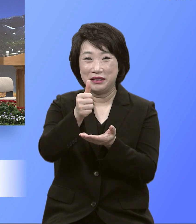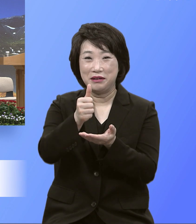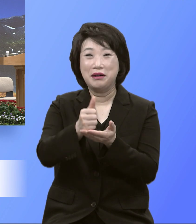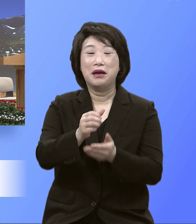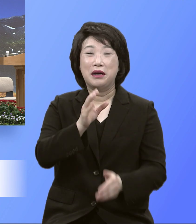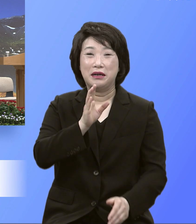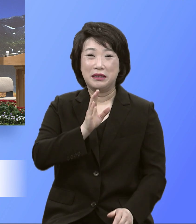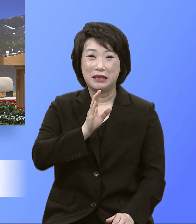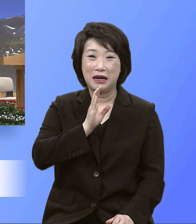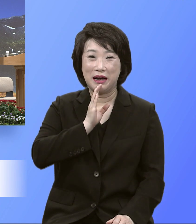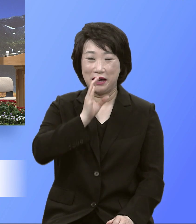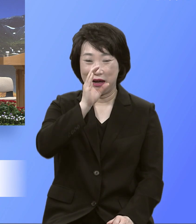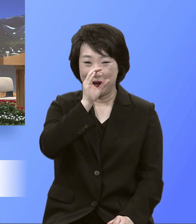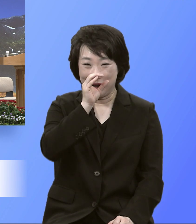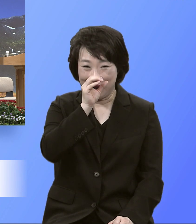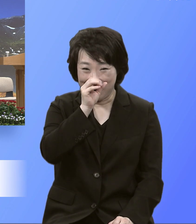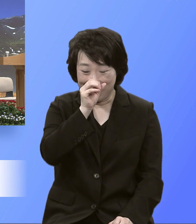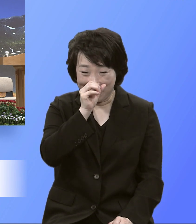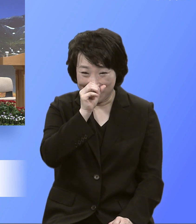하나님,